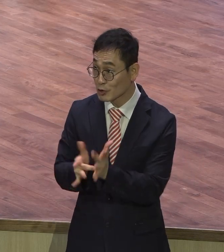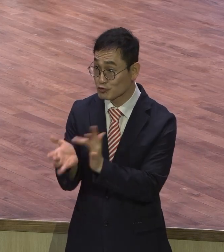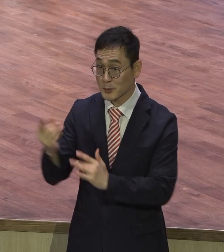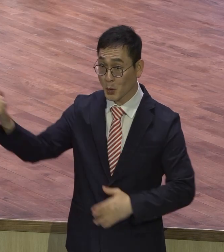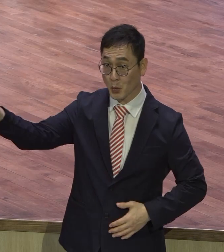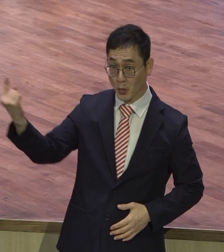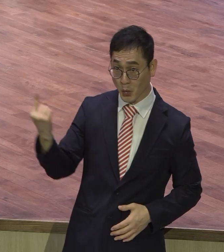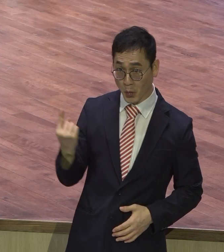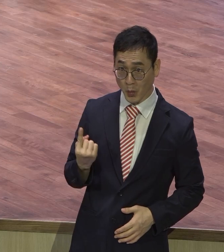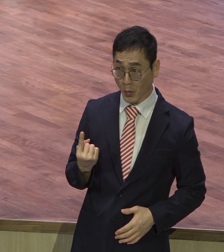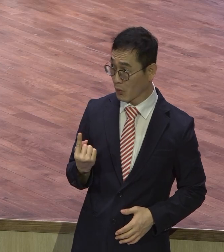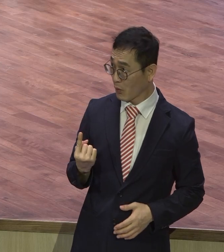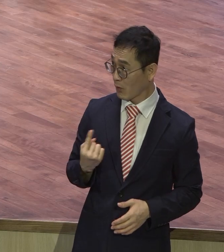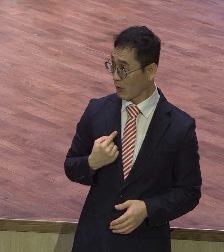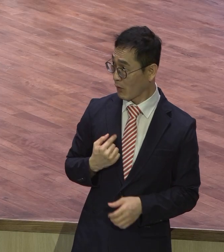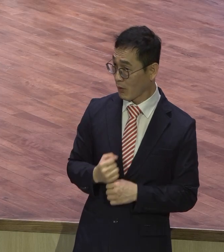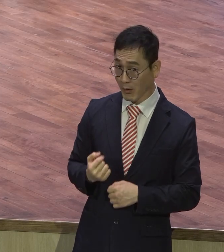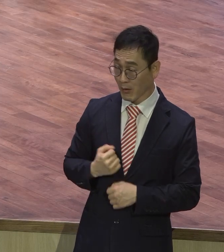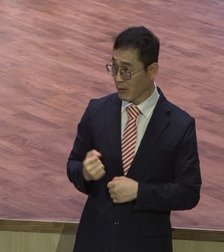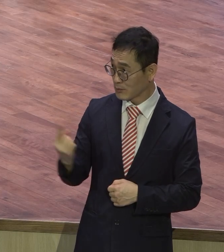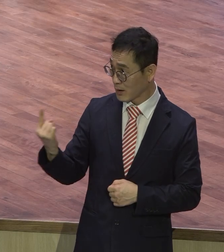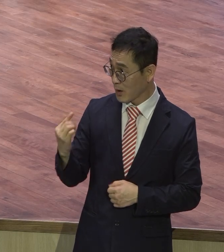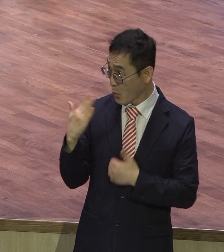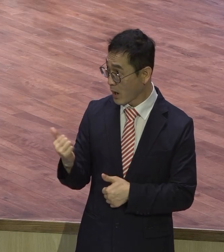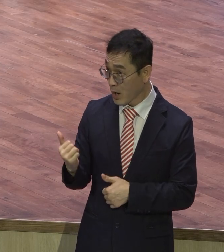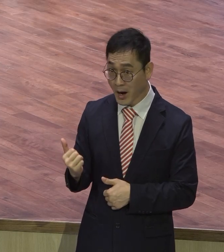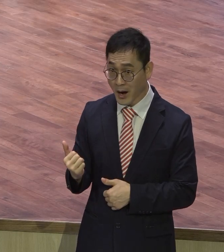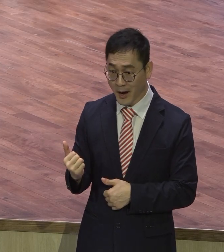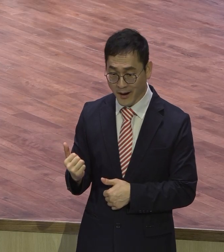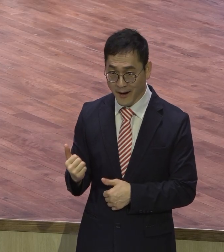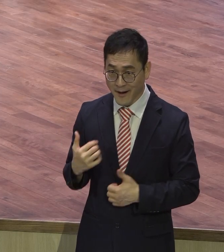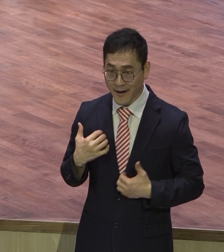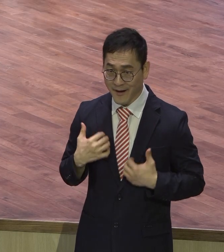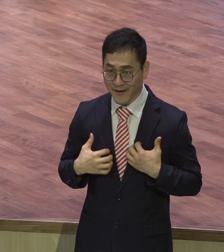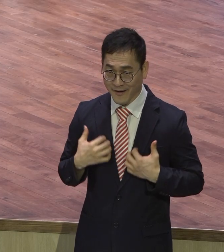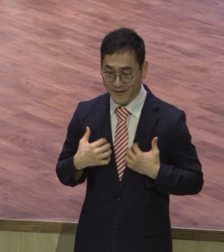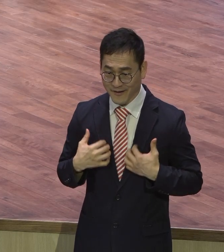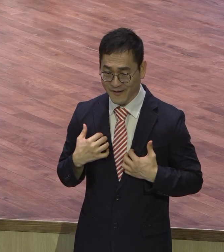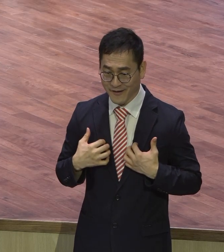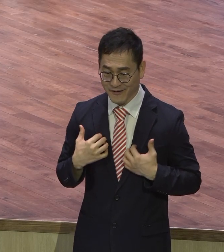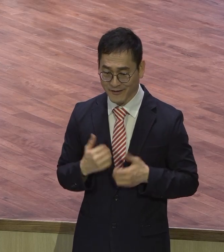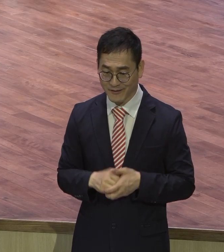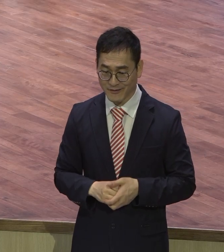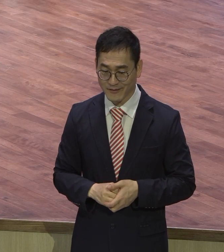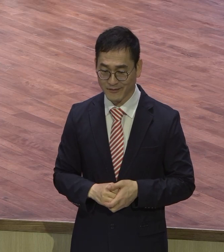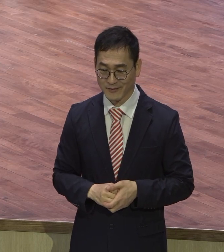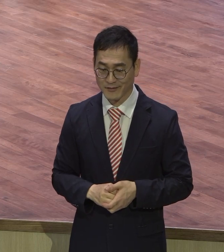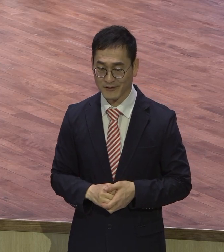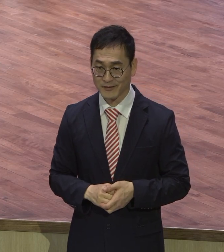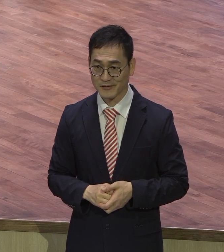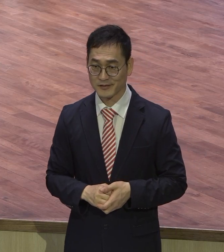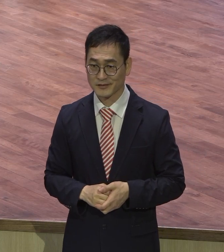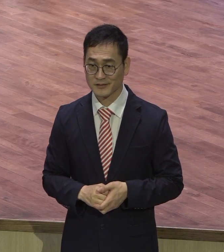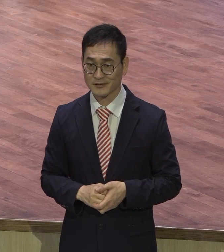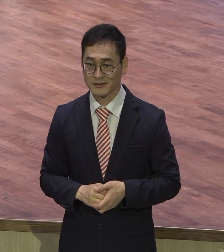자기에게 나타나가지고 나를 따르라. 직접 부르니까 뭐 놀란 거예요.